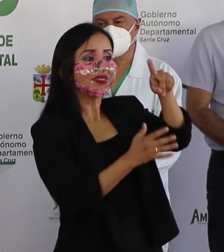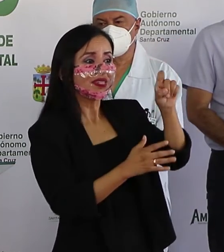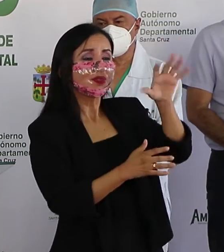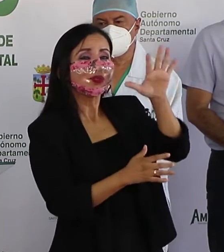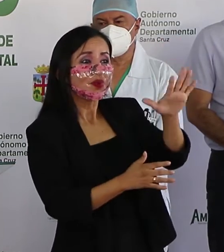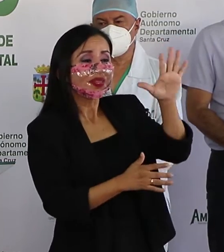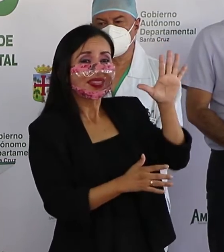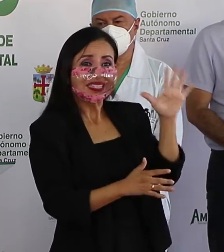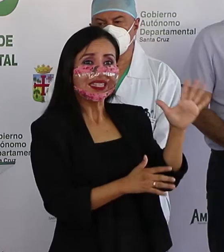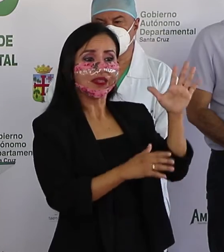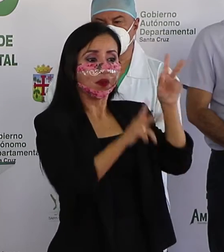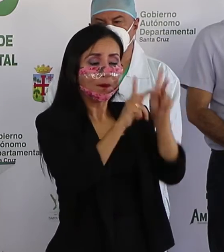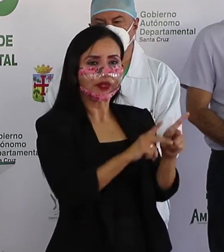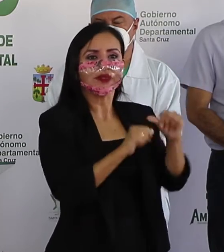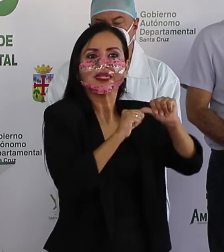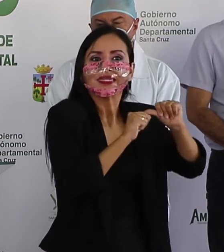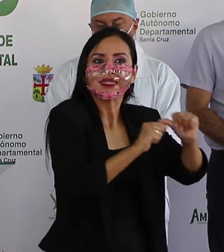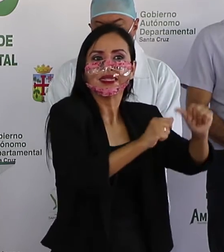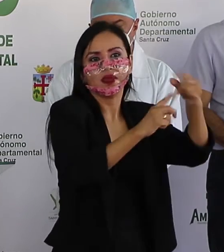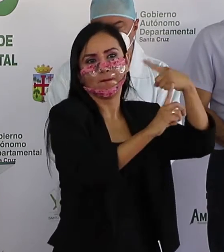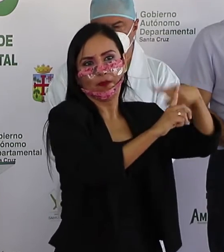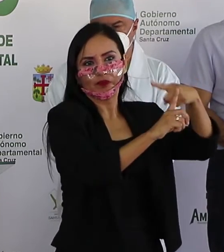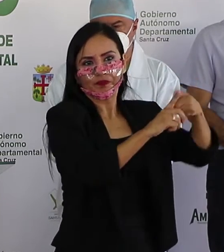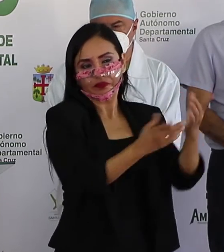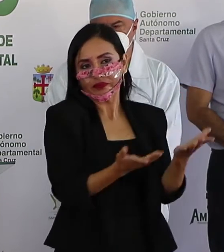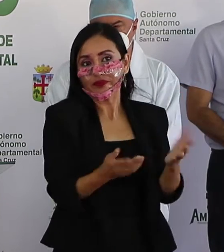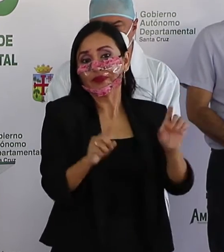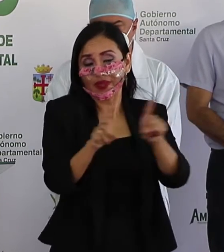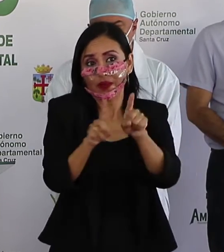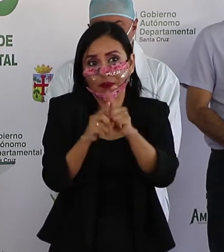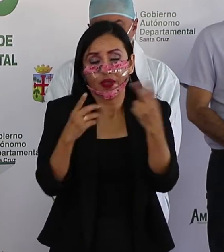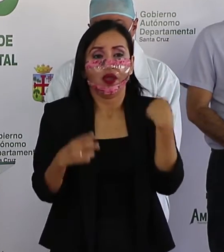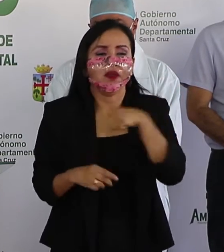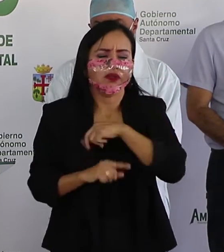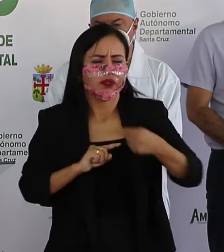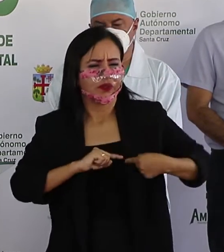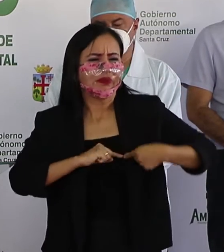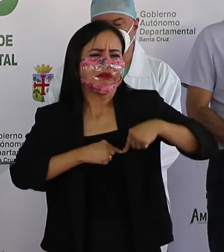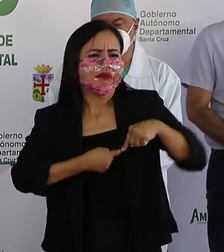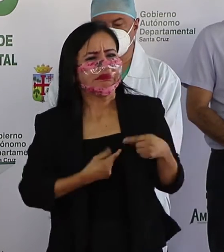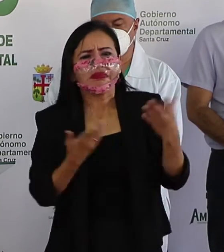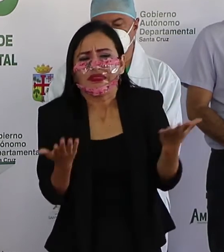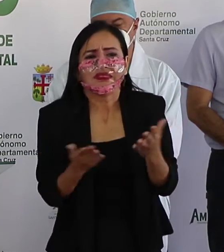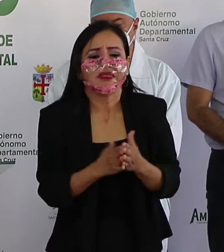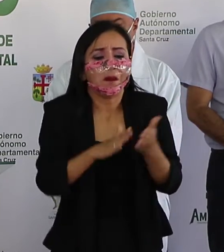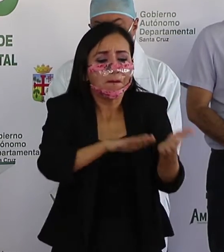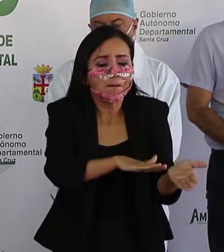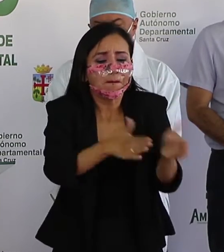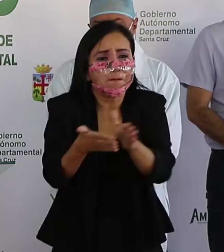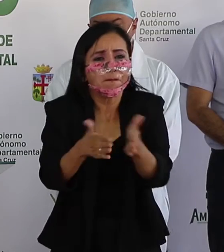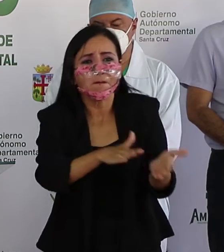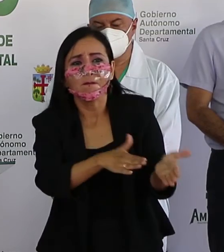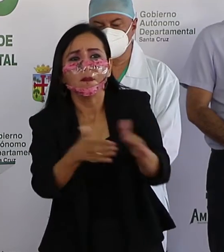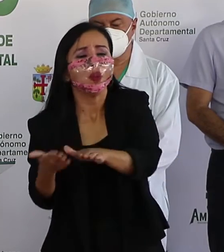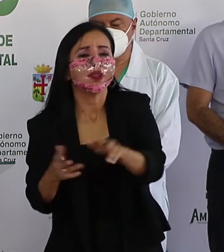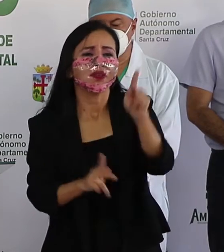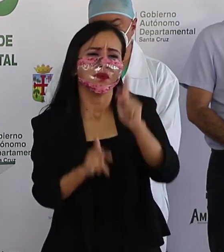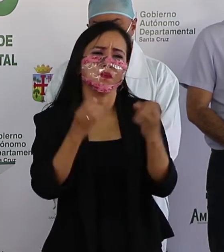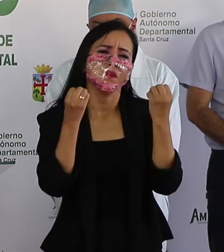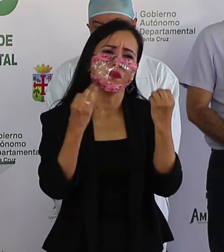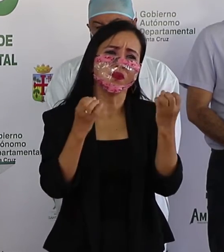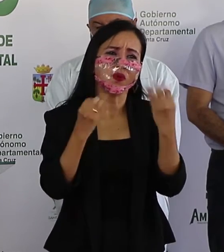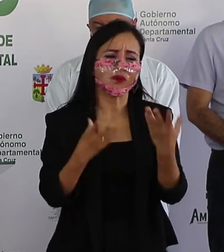8,155 casos activos. Y obviamente, lo que más nos duele es el fallecimiento